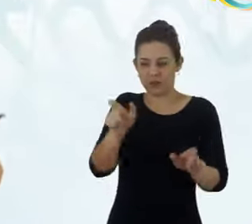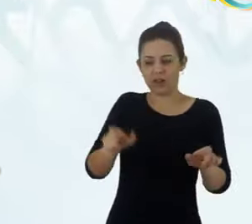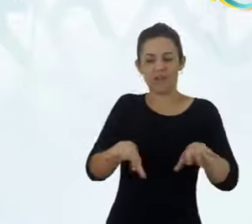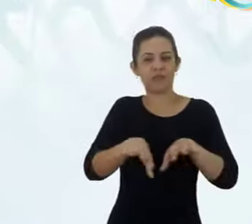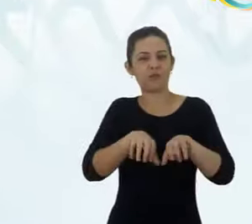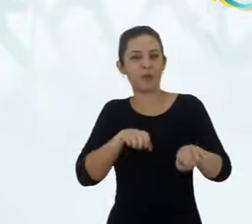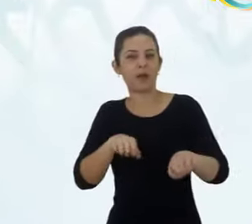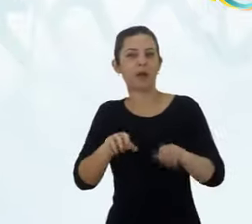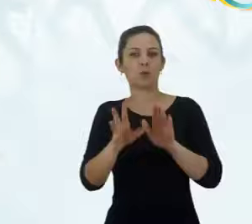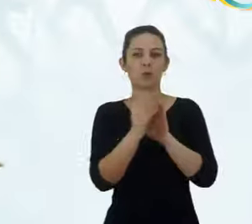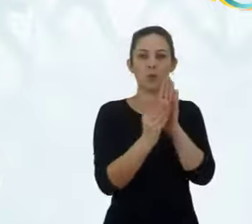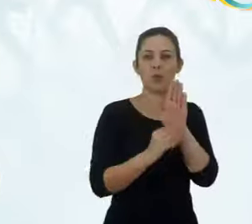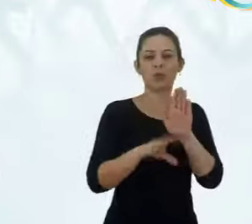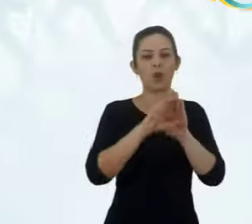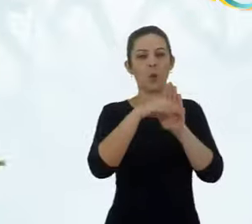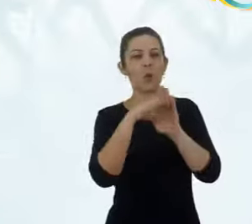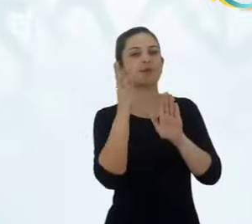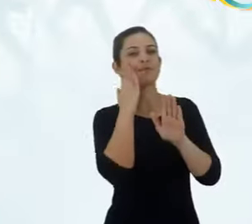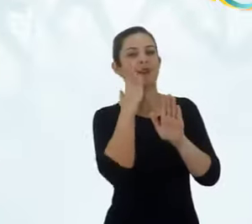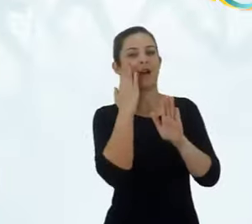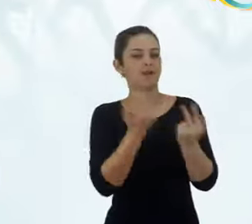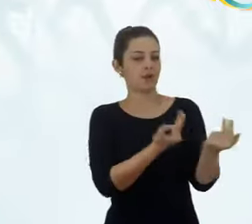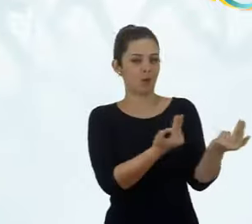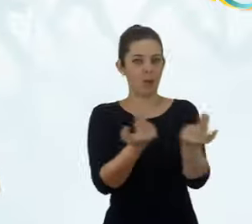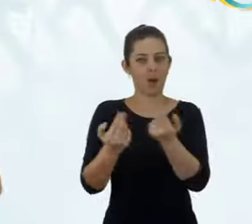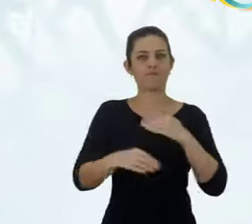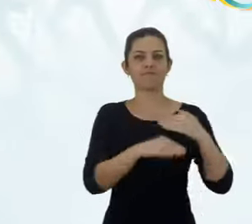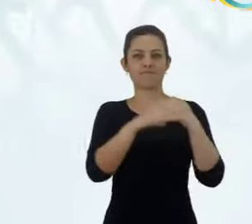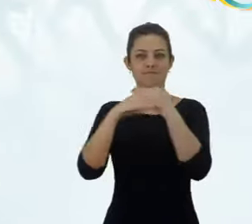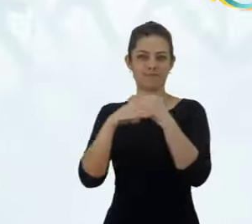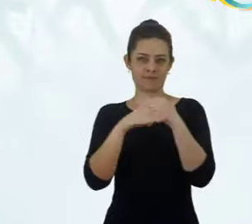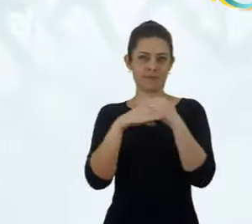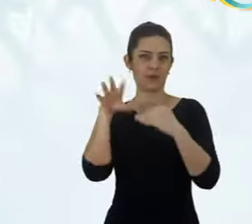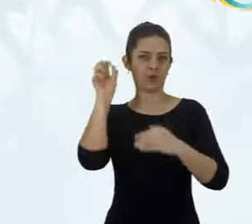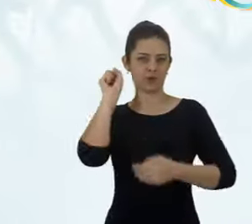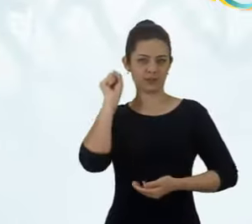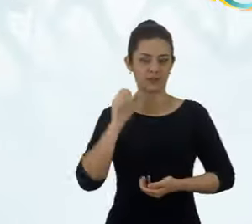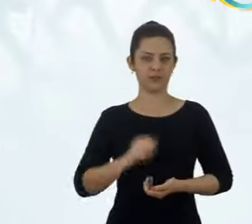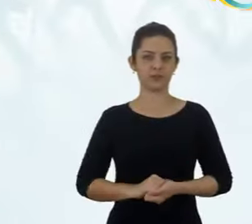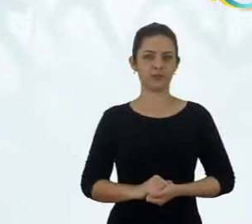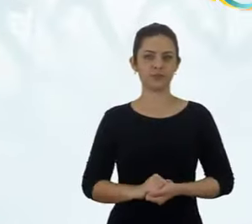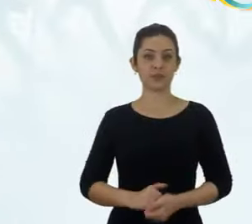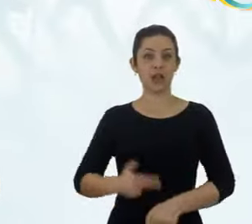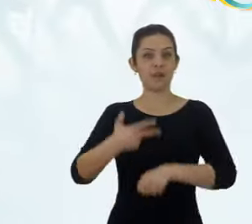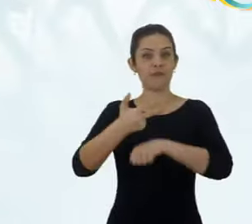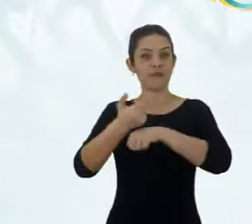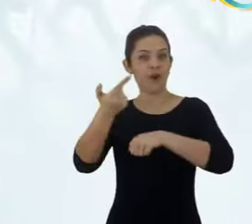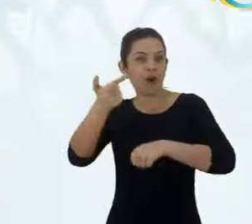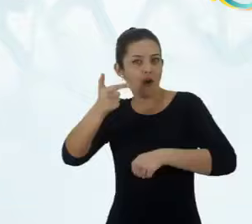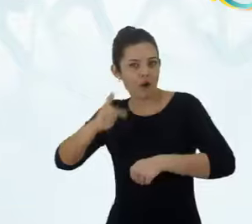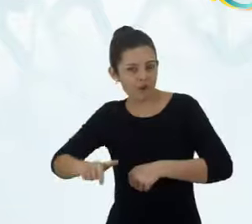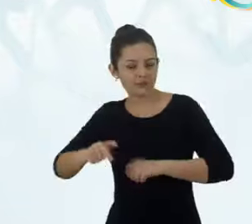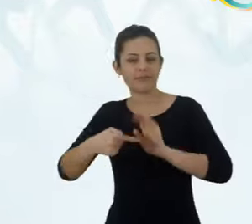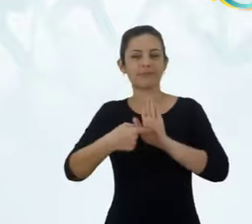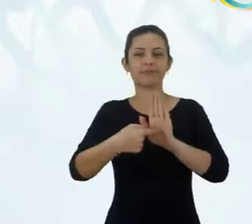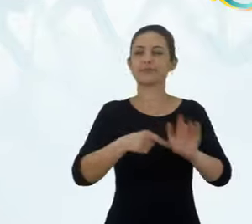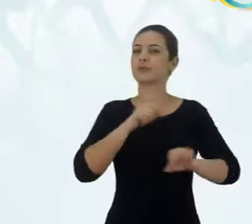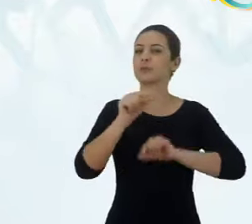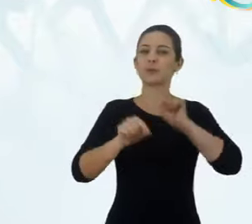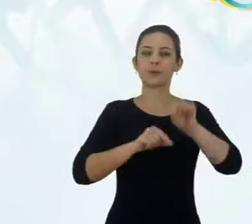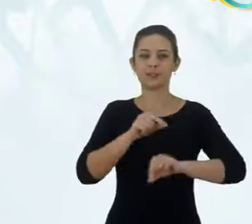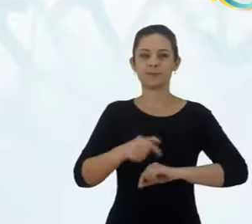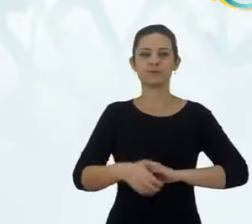cidadão formado, com conteúdo, com aprendizado, como os outros também da sala de aula. Um outro vídeo para vocês,